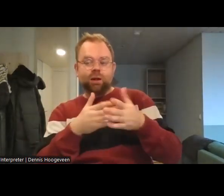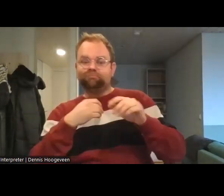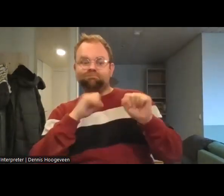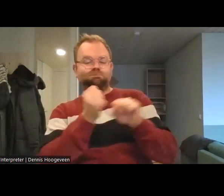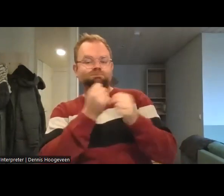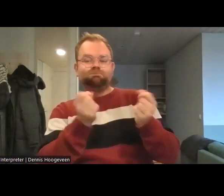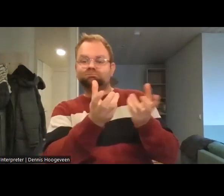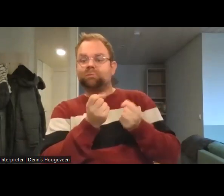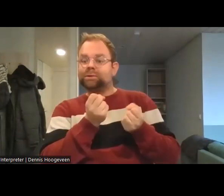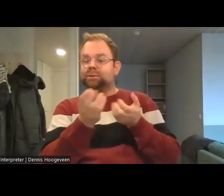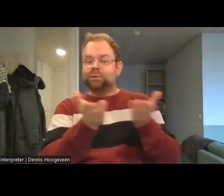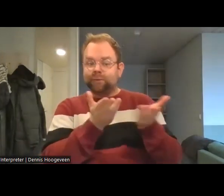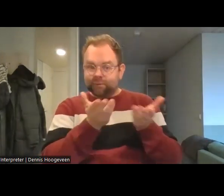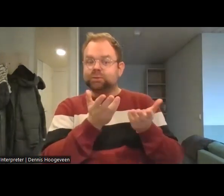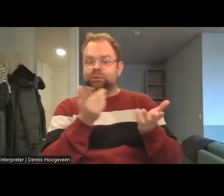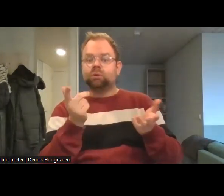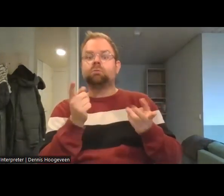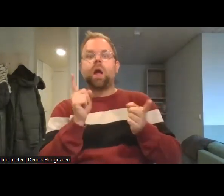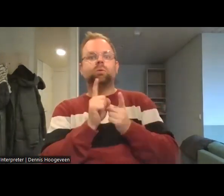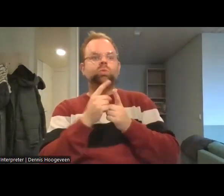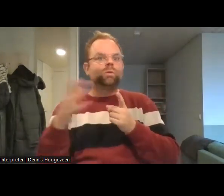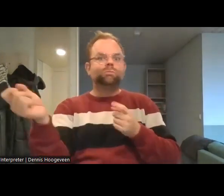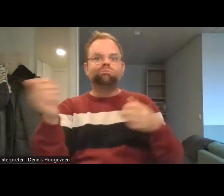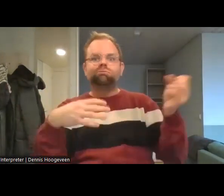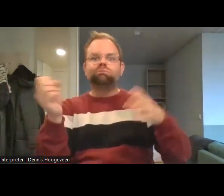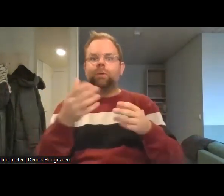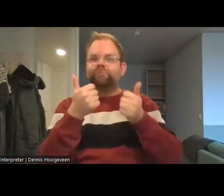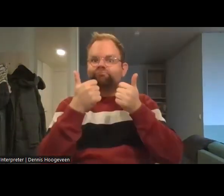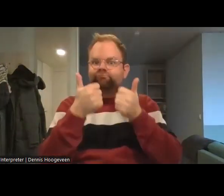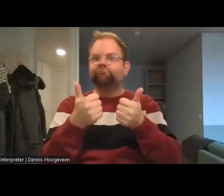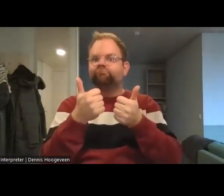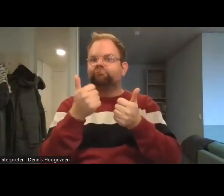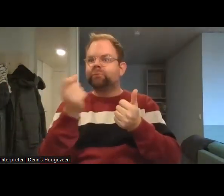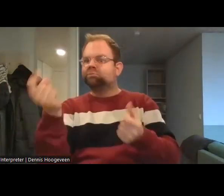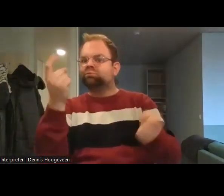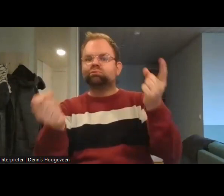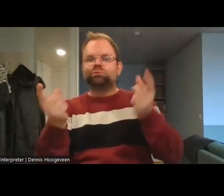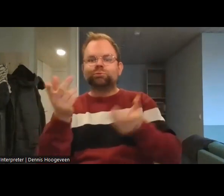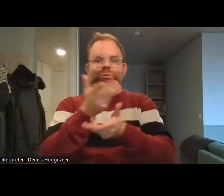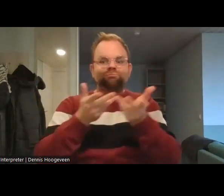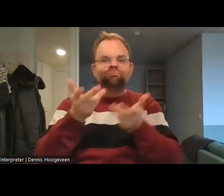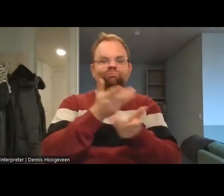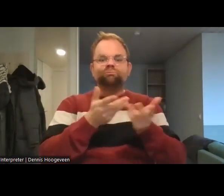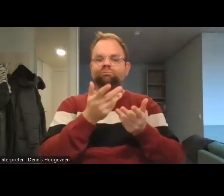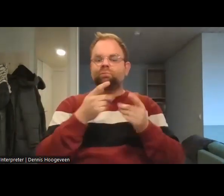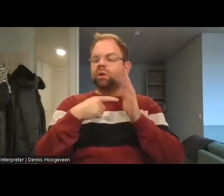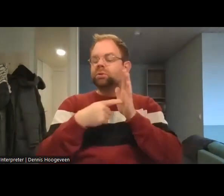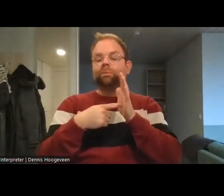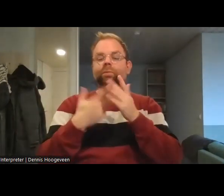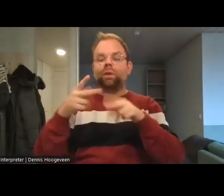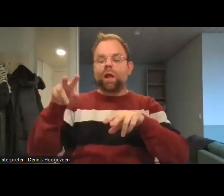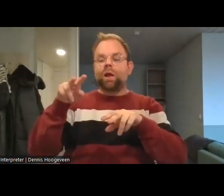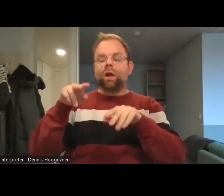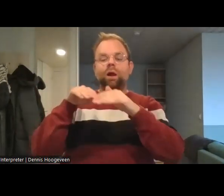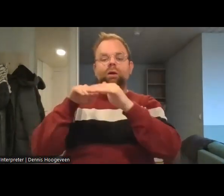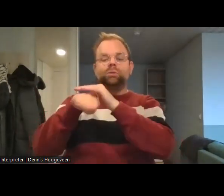les analyses d'accessibilité à l'intérieur des révisions de sécurité,